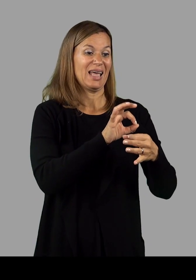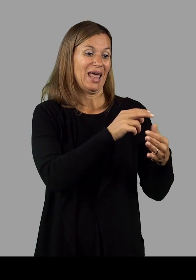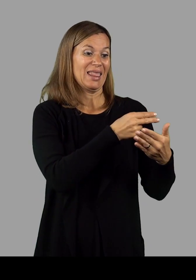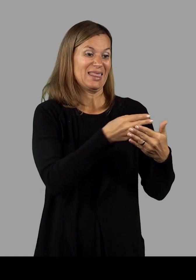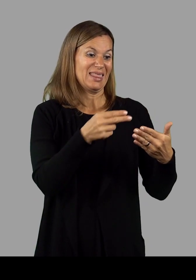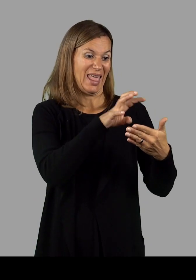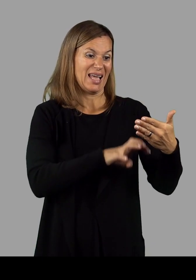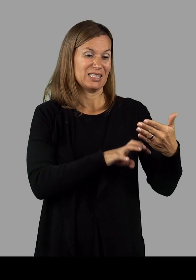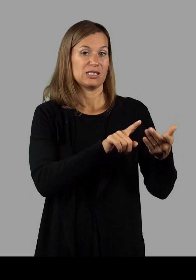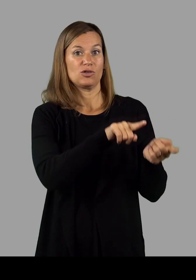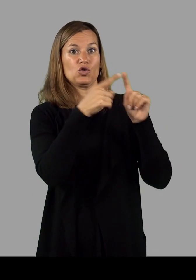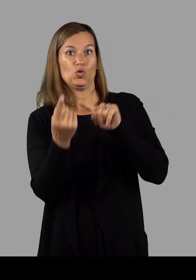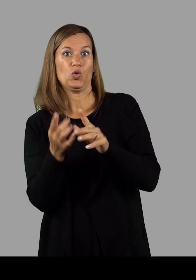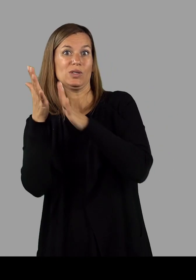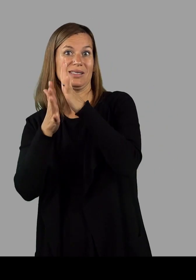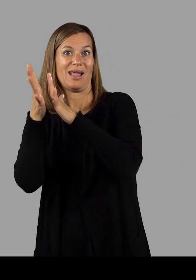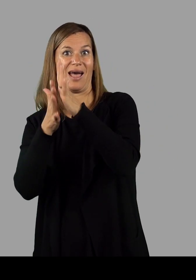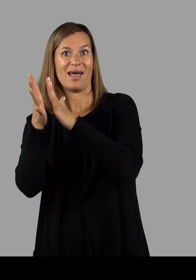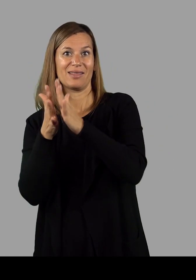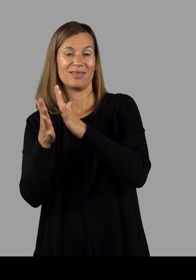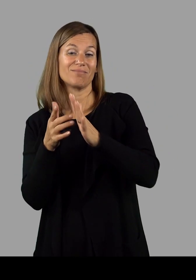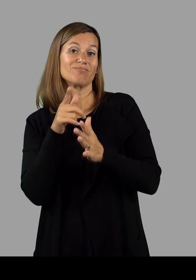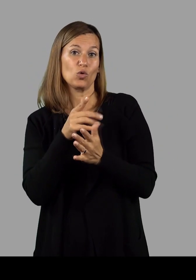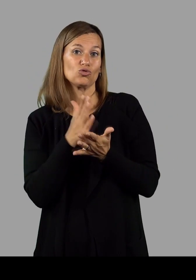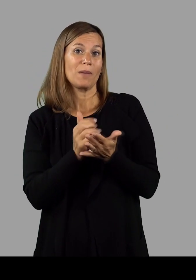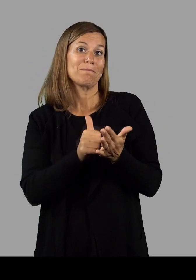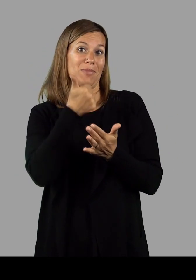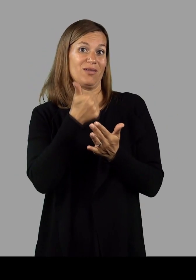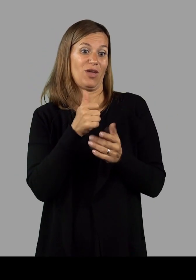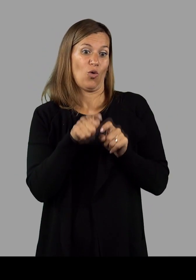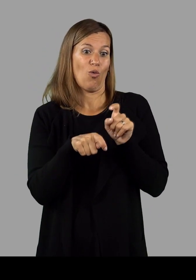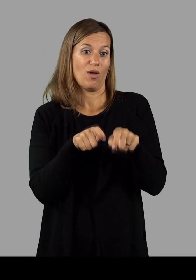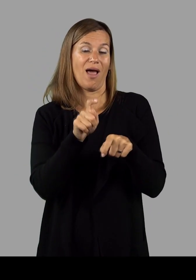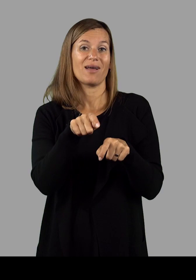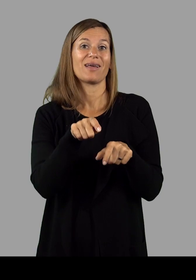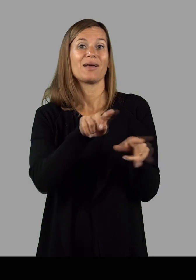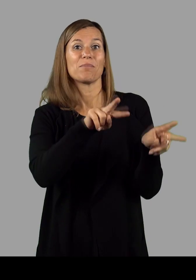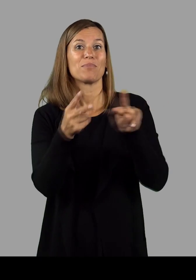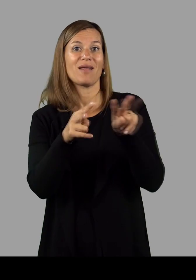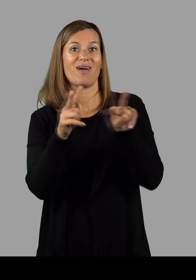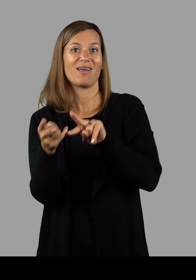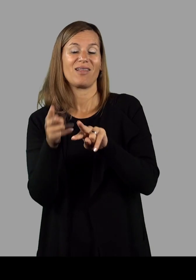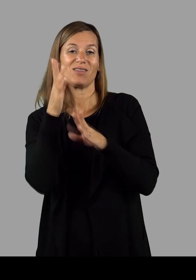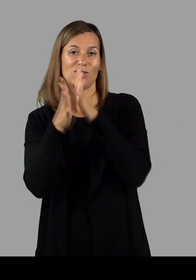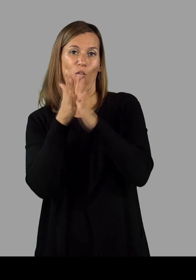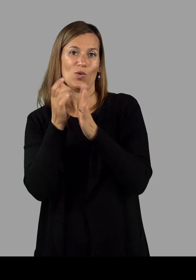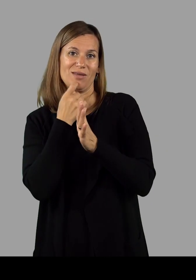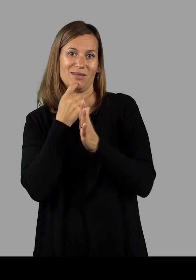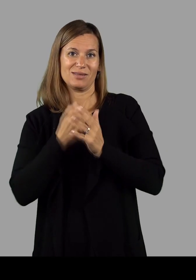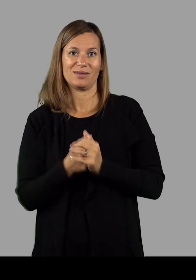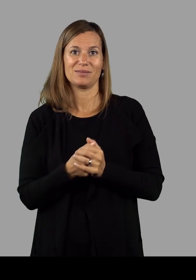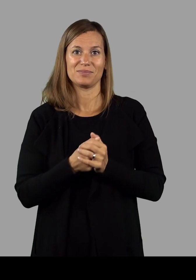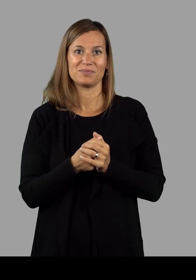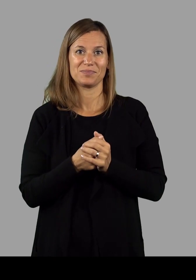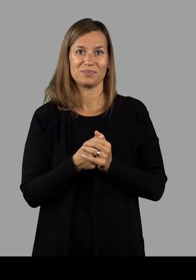ki ga vidimo na tej sliki, ki daje tudi prve zametke k prevajanju v znakovni